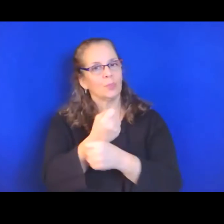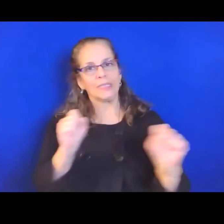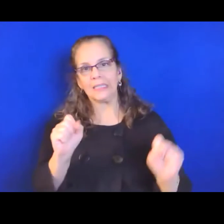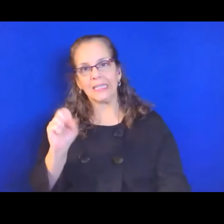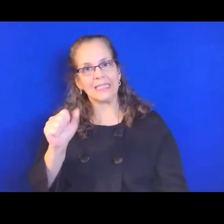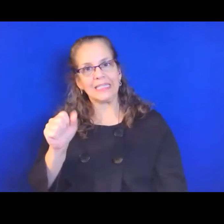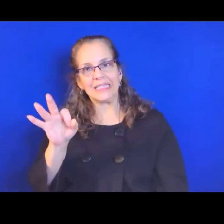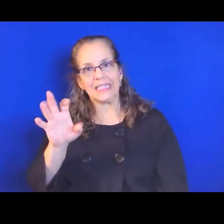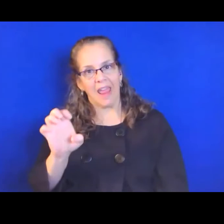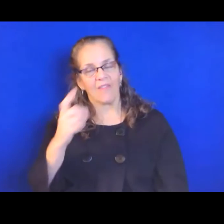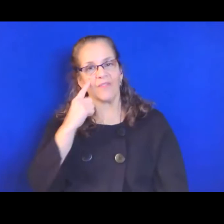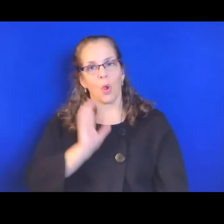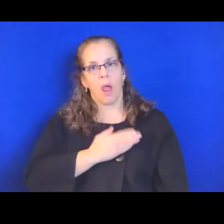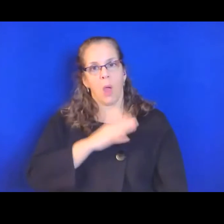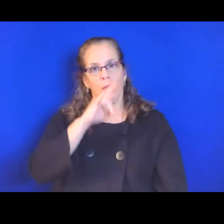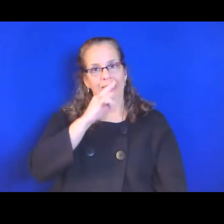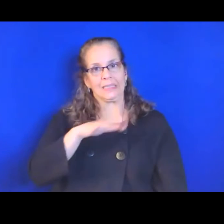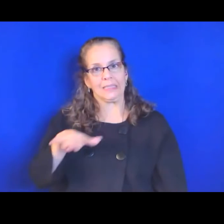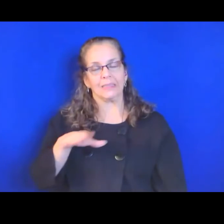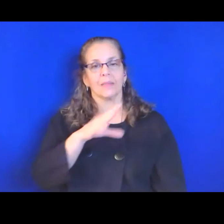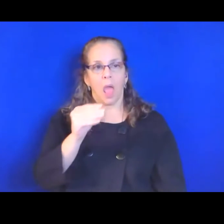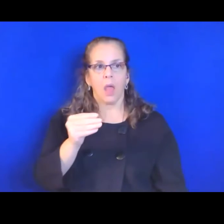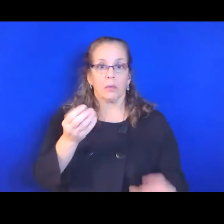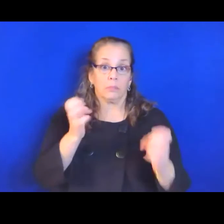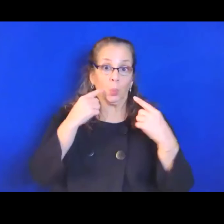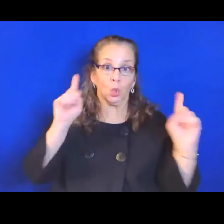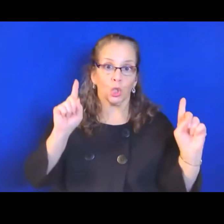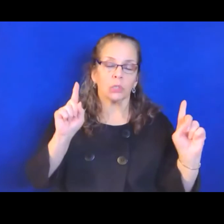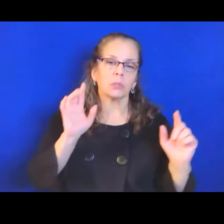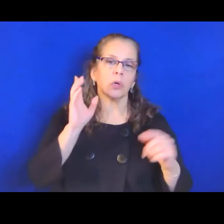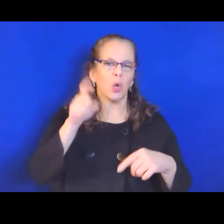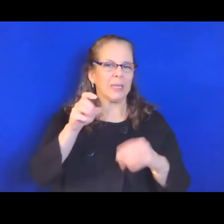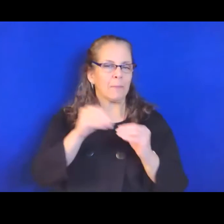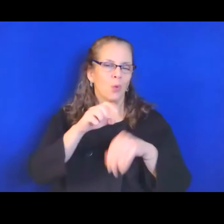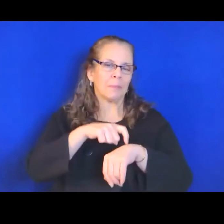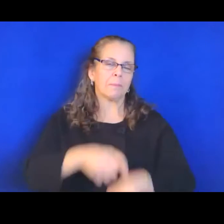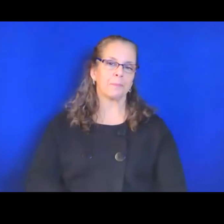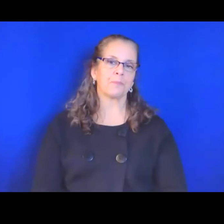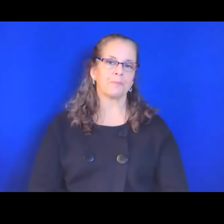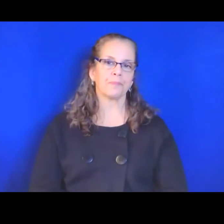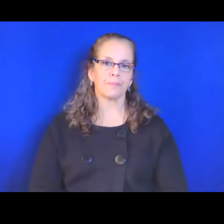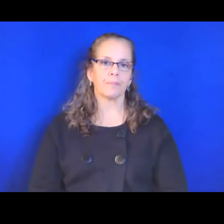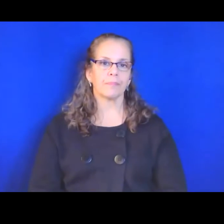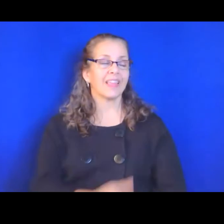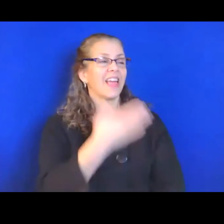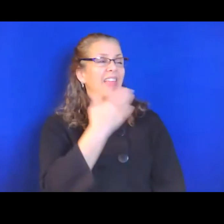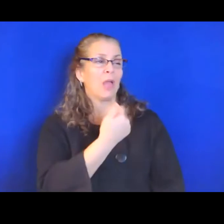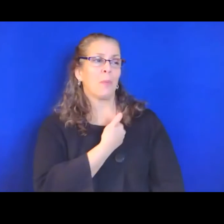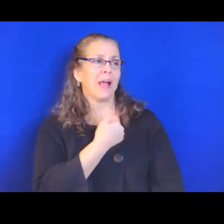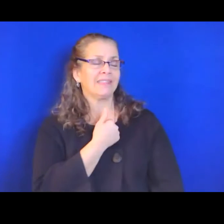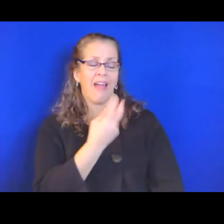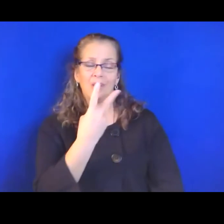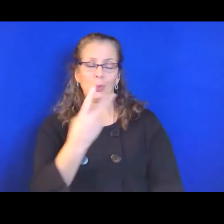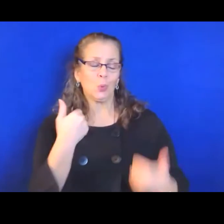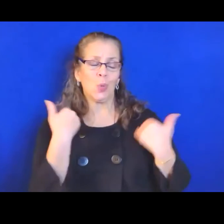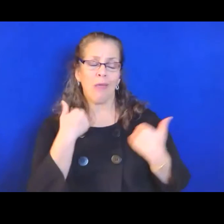一个很高标准的来要求这件事情，所以暂时没有这个建议。